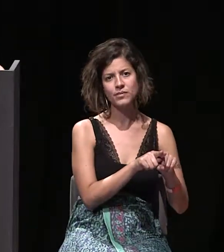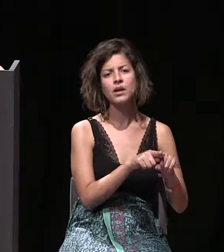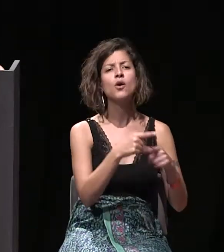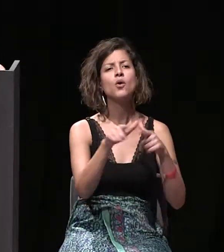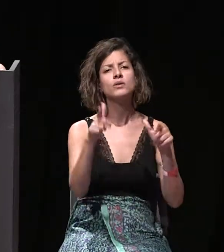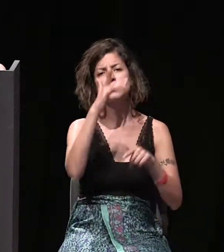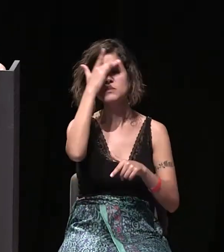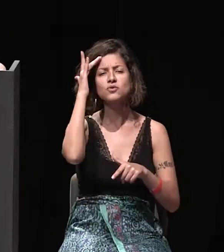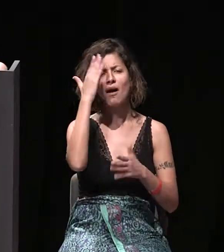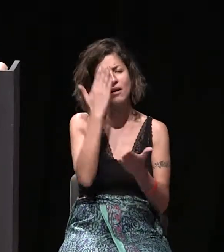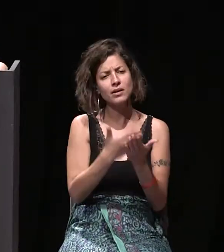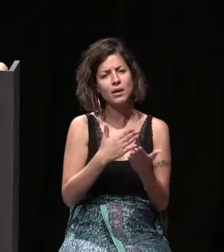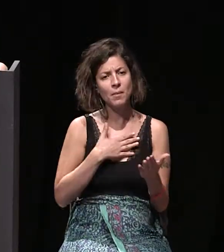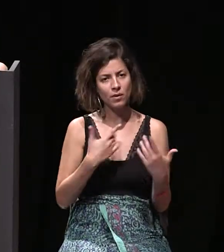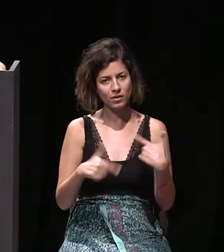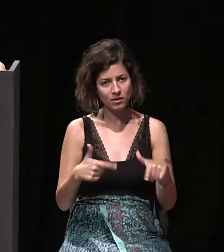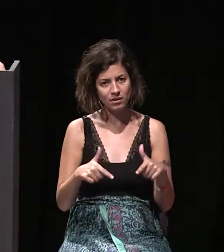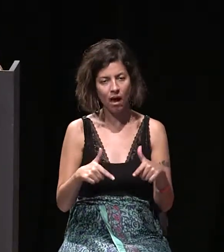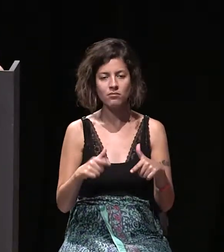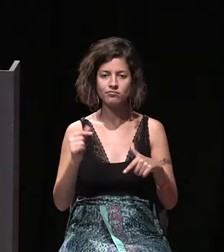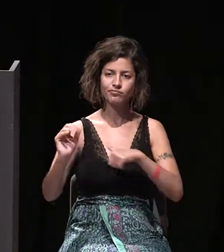trabalho.